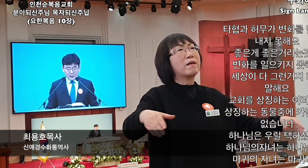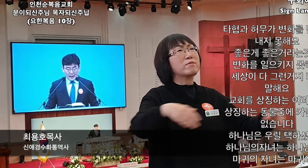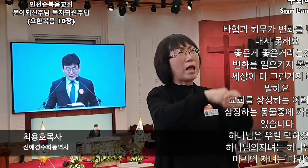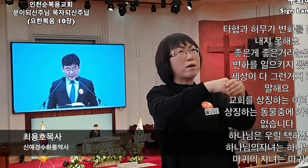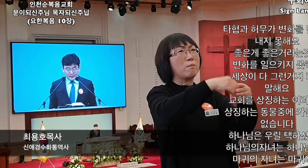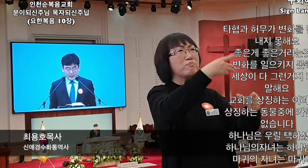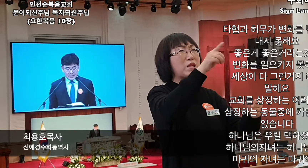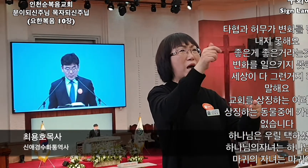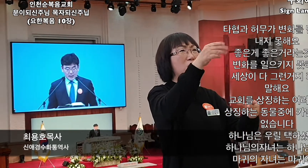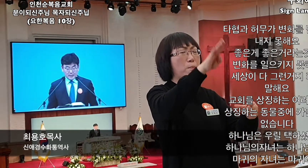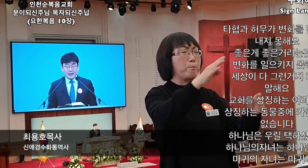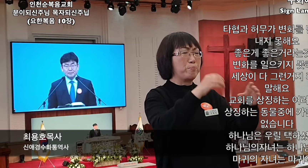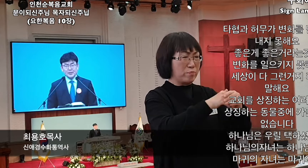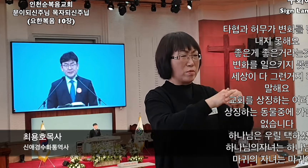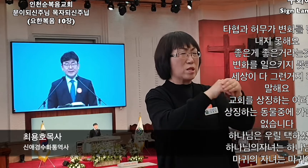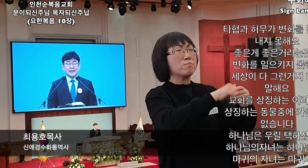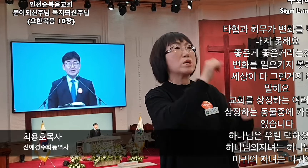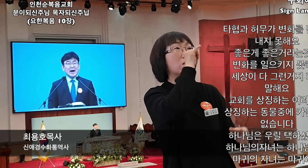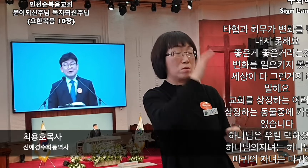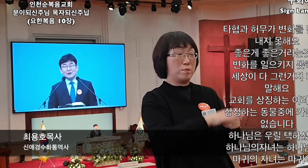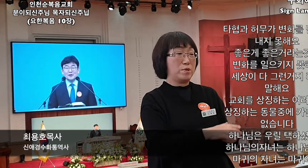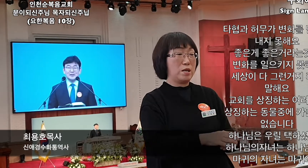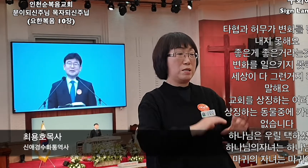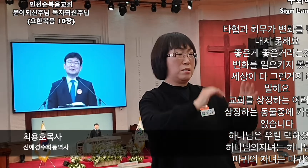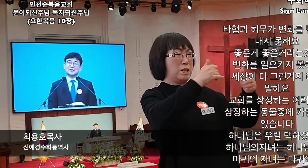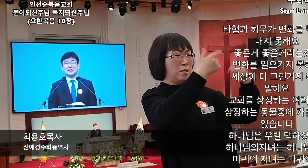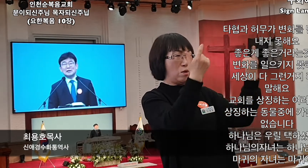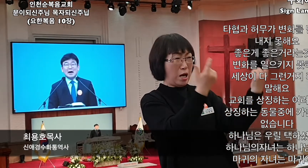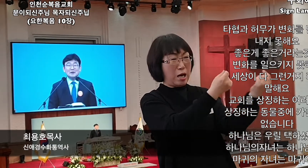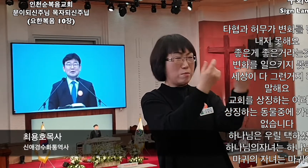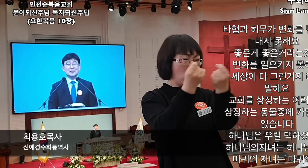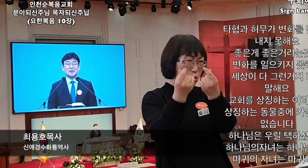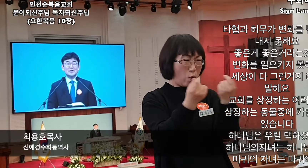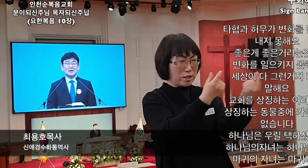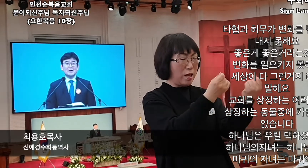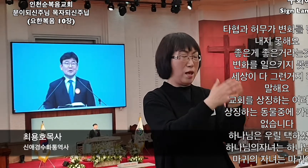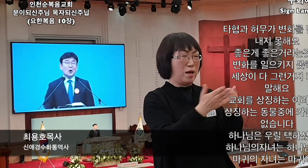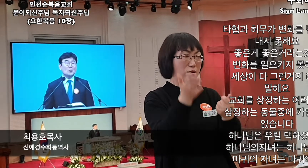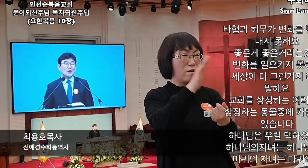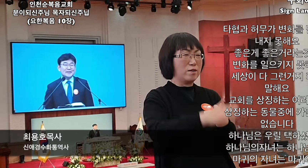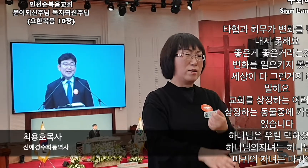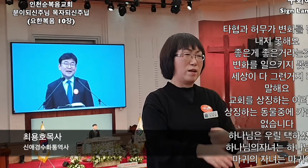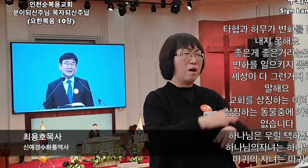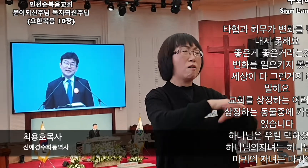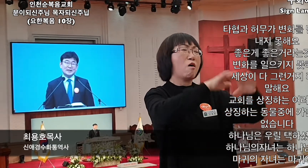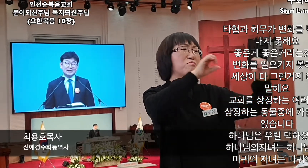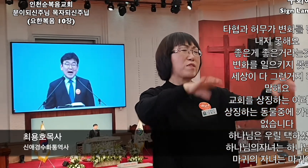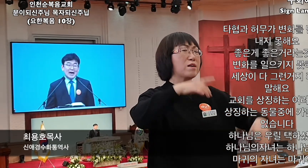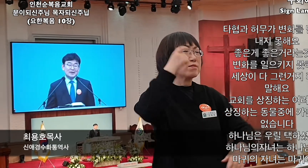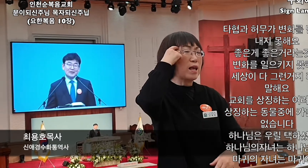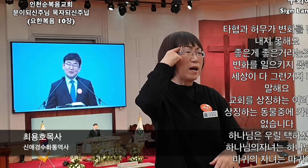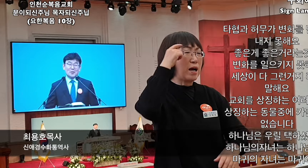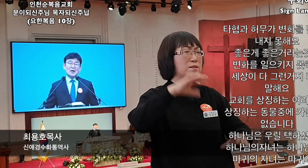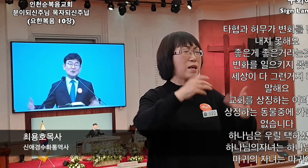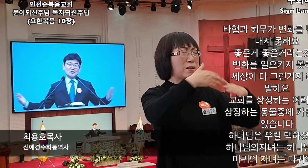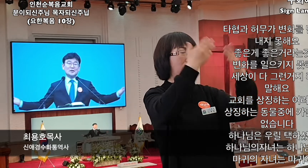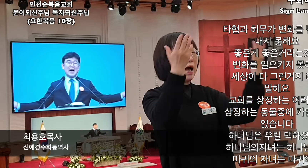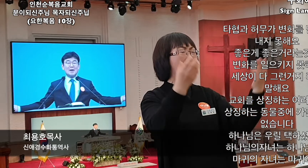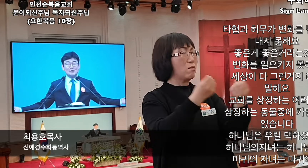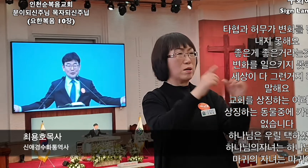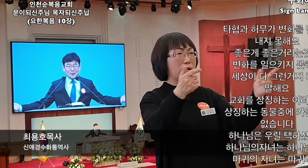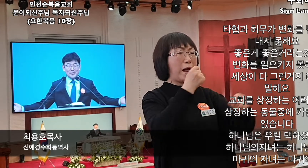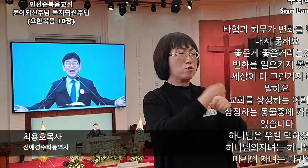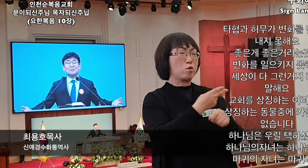타협이 변화를 만들어내지 못합니다. 세상이 다 그런 거지 그래요. 세상이 다 그런 거지. 그건 허무한 생각이에요. 세상이 다 그래요? 그럼 할 수 있는